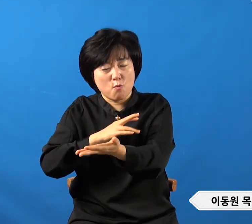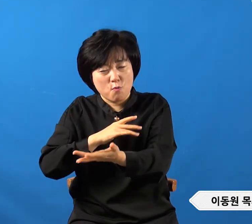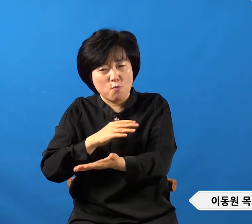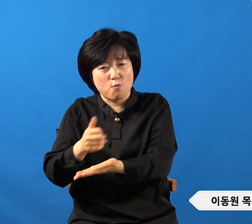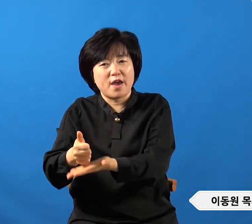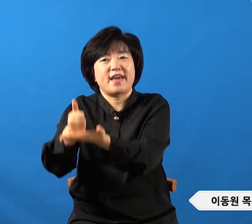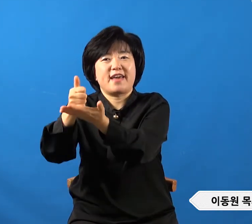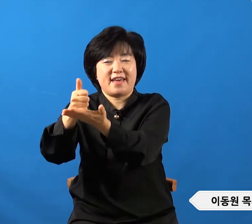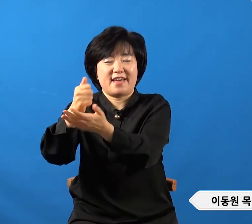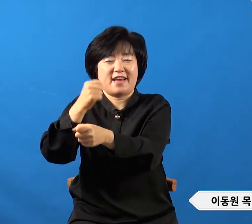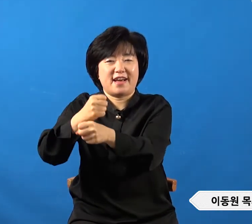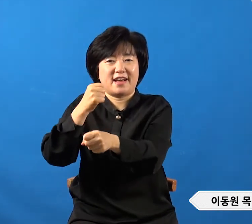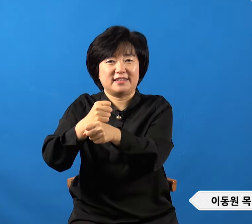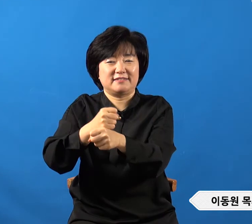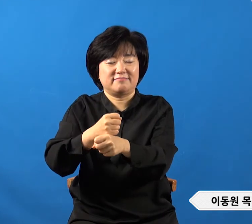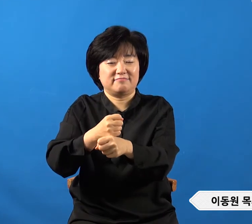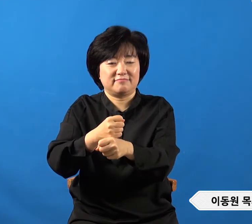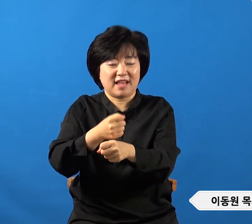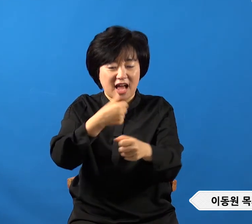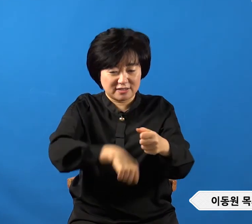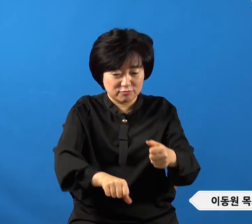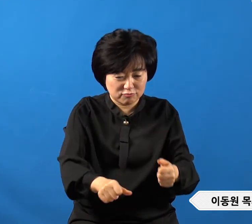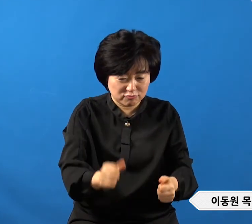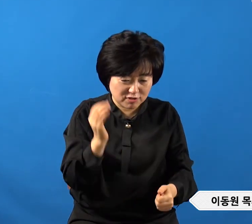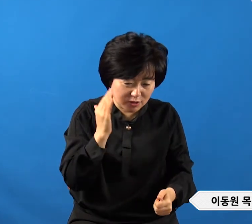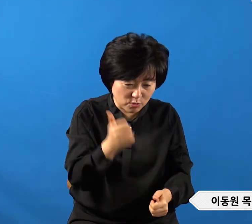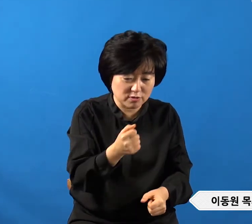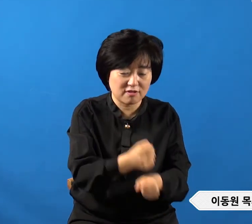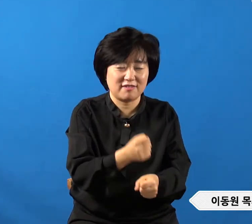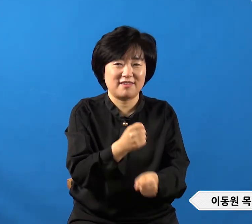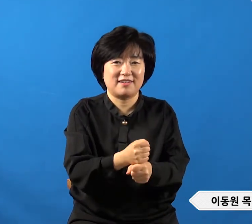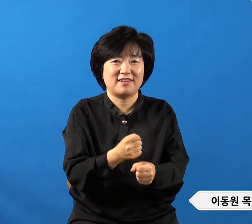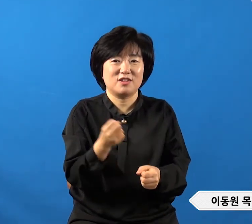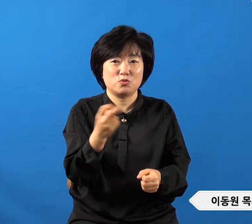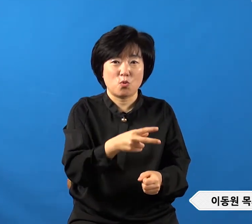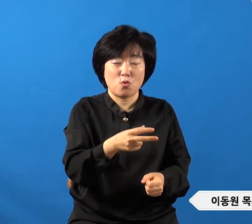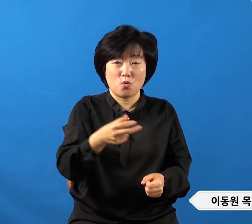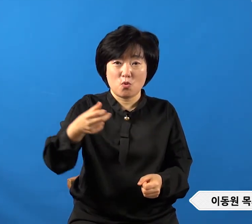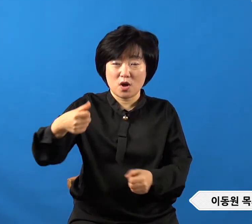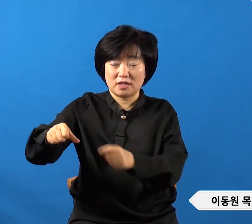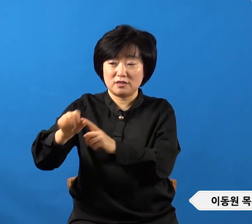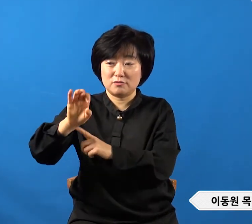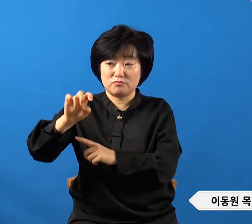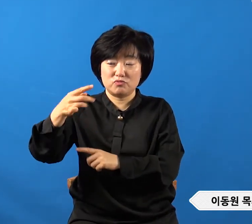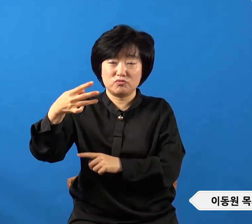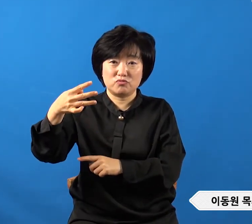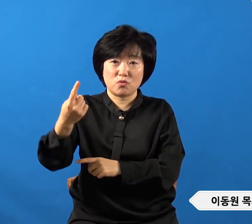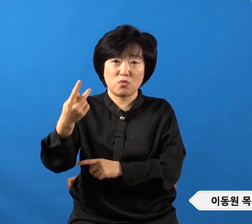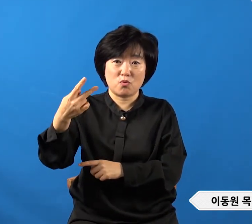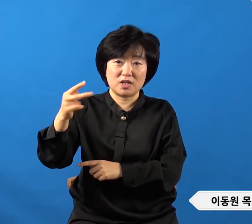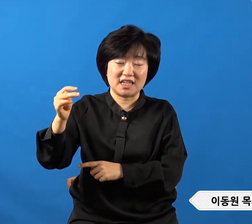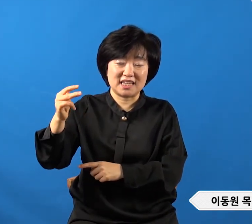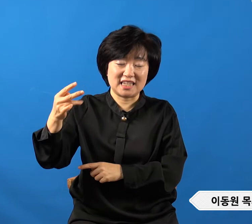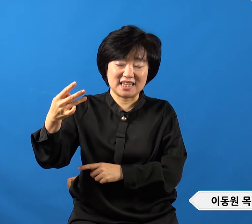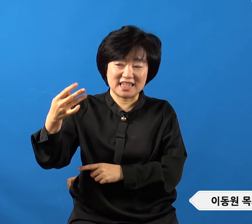길러내어서 아들도 대통령이 되고 또 하나 아들은 플로리다주의 주지사가 되기도